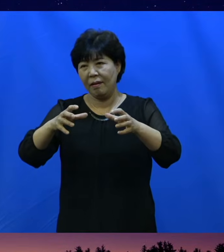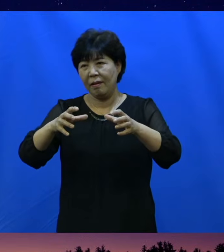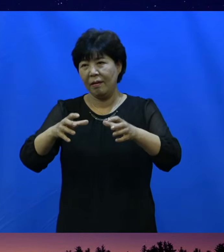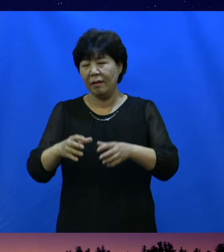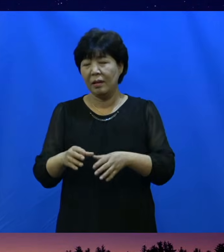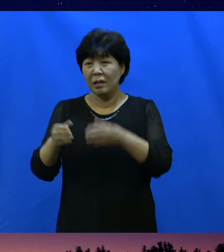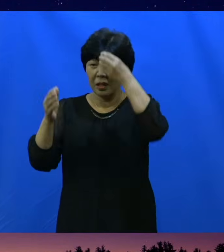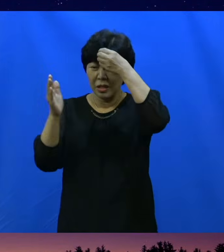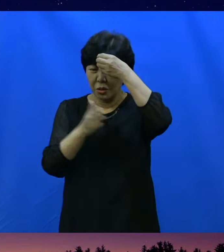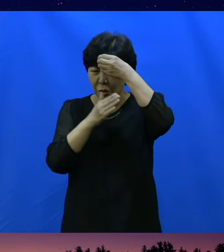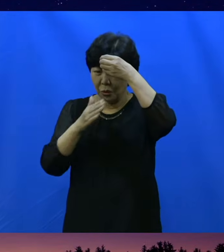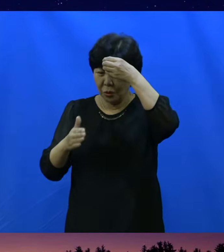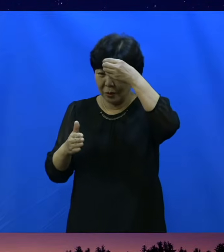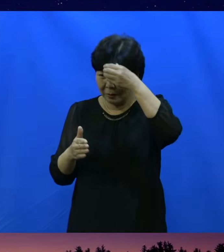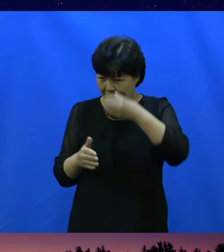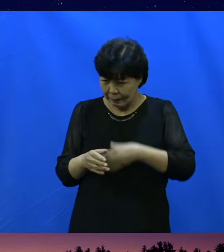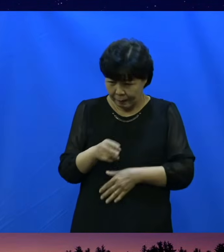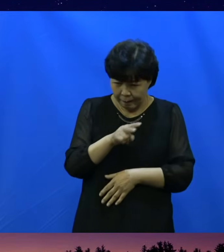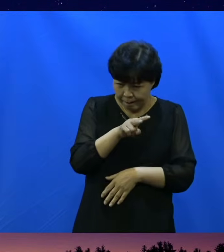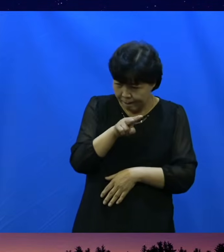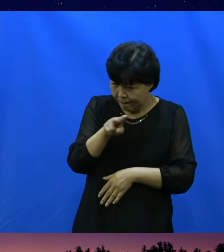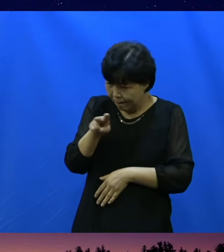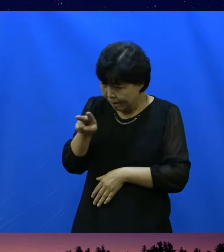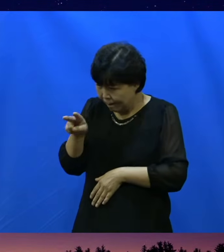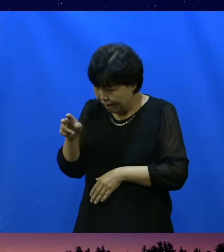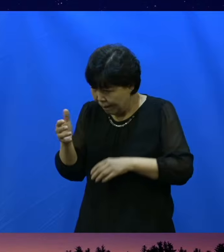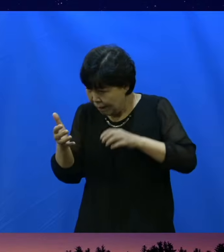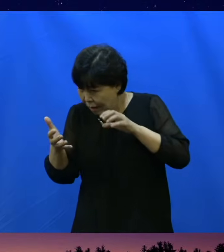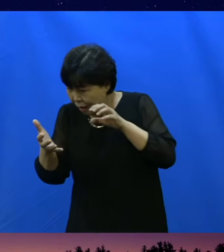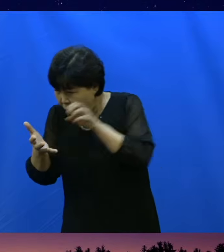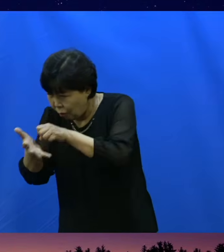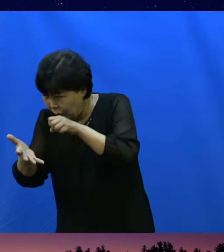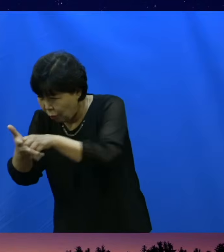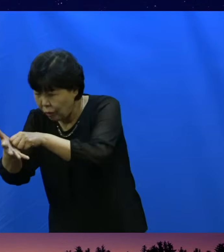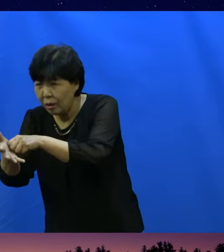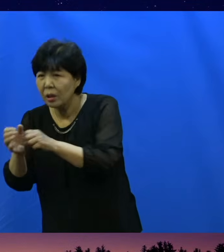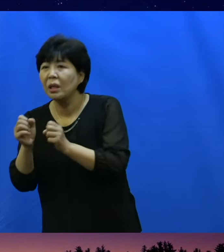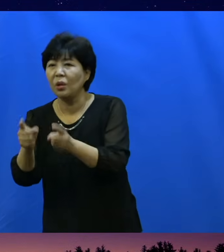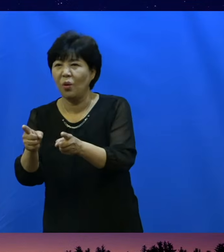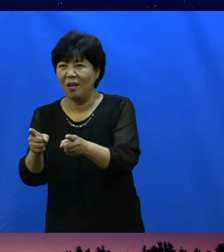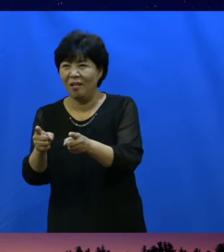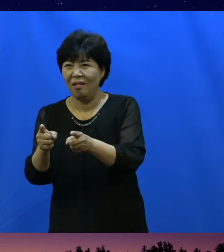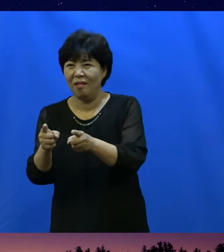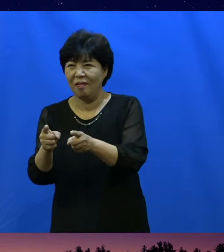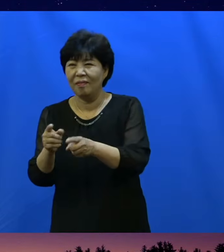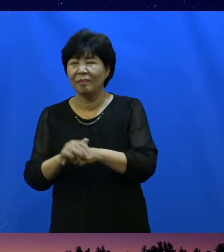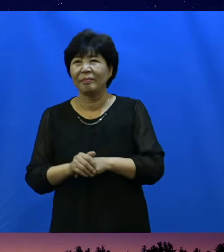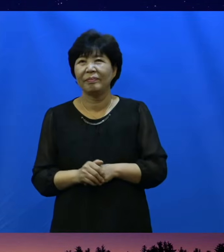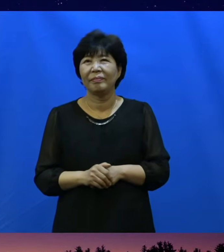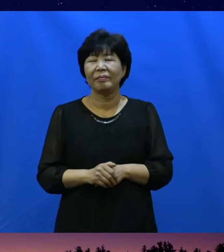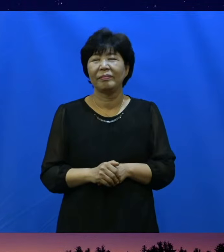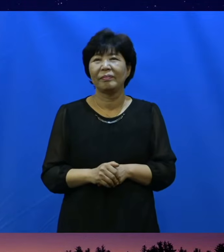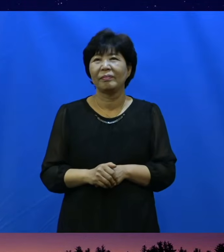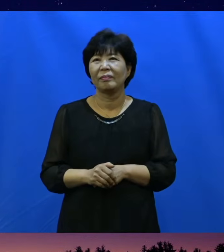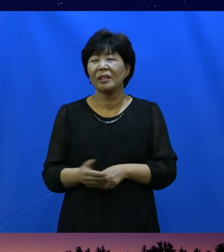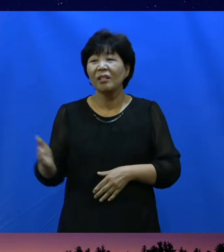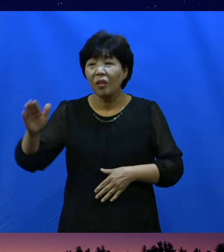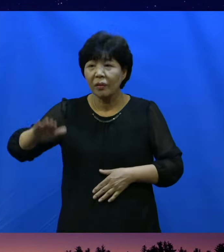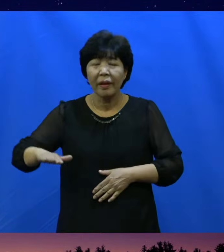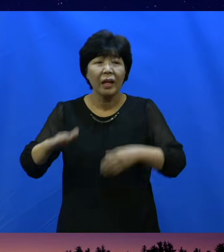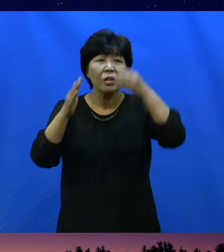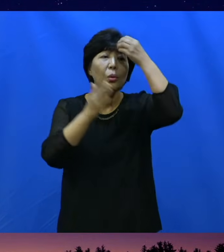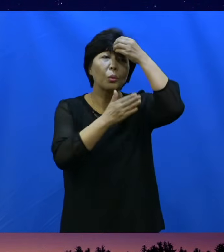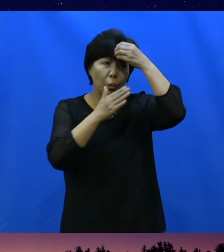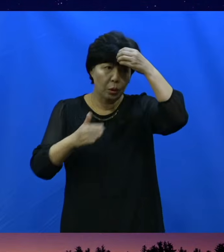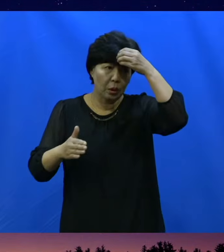공격의 틈을 찾습니다. 그런데 그게 비해서 많은 신자들이 영적 전쟁에 대해서 무지하다는 거예요. 심지어 사단의